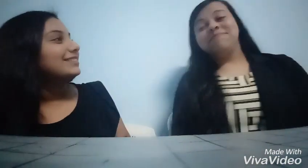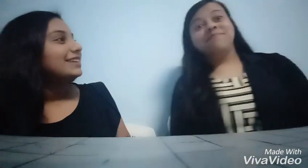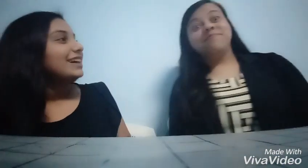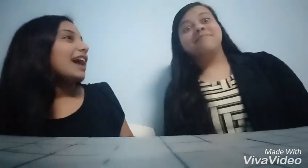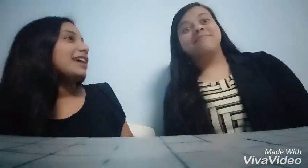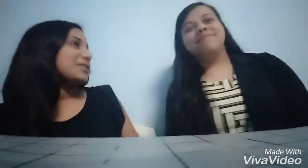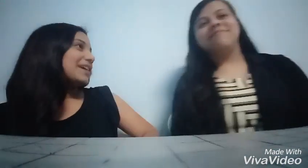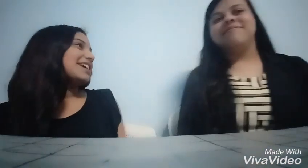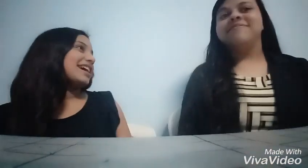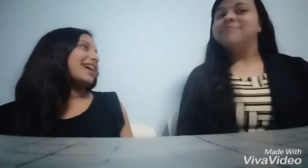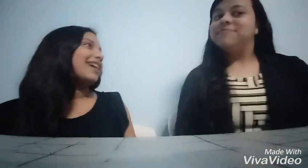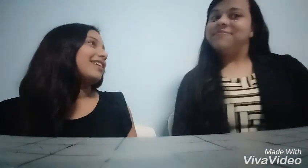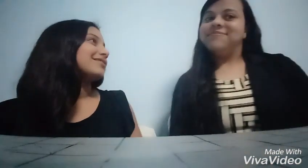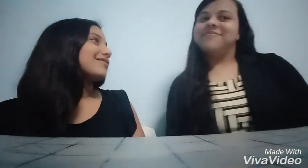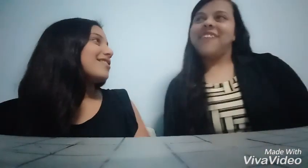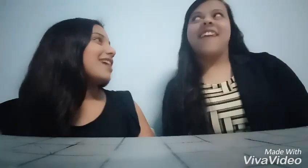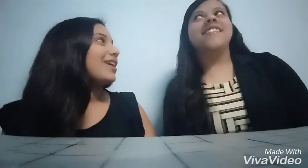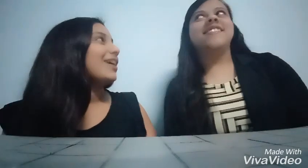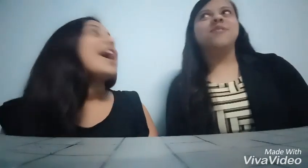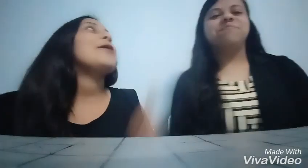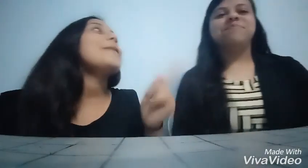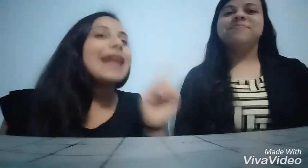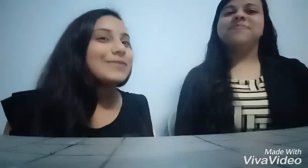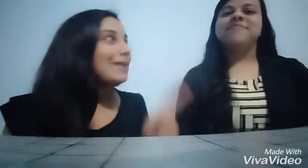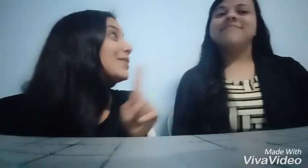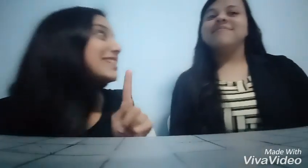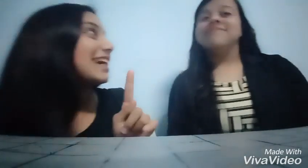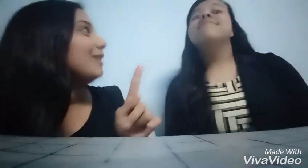fazer. Ah, isso não precisa. É uma palavra na música.